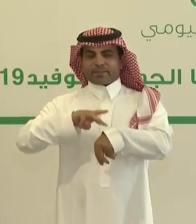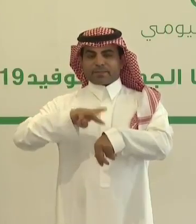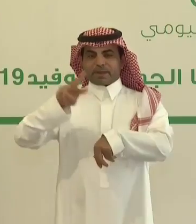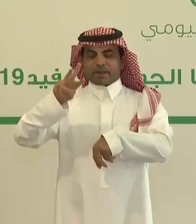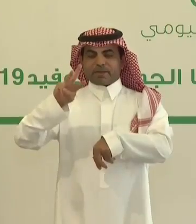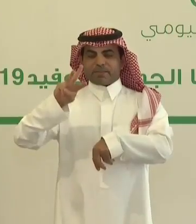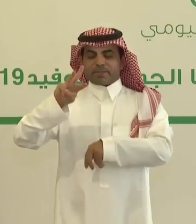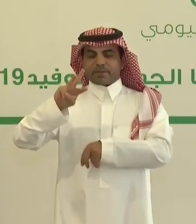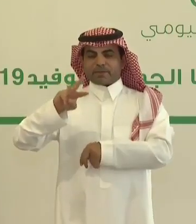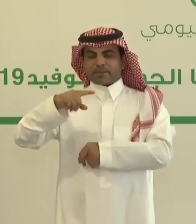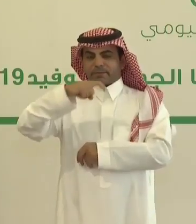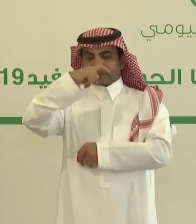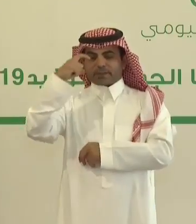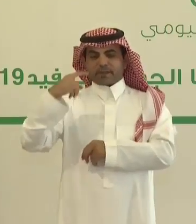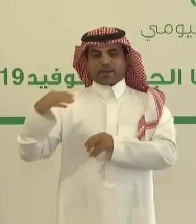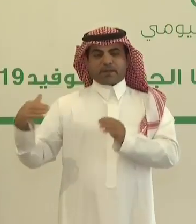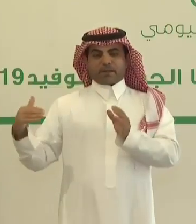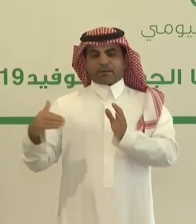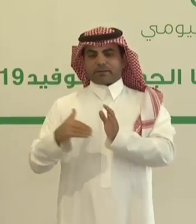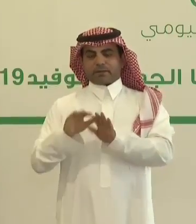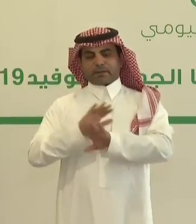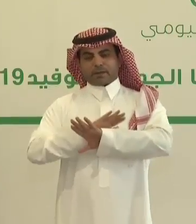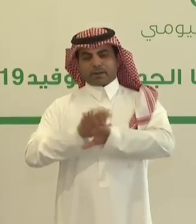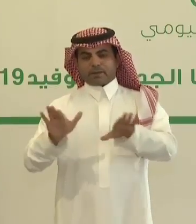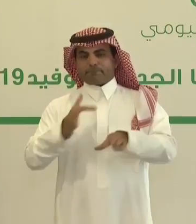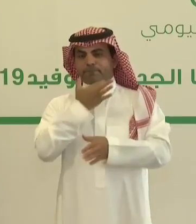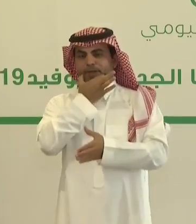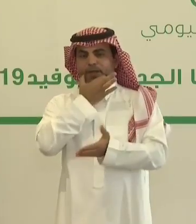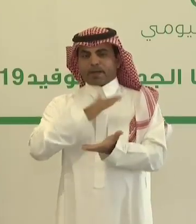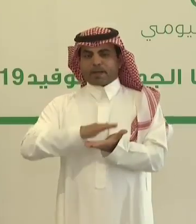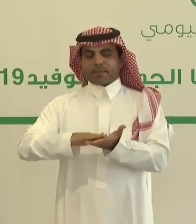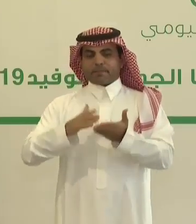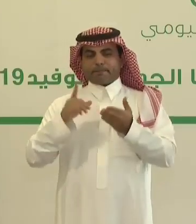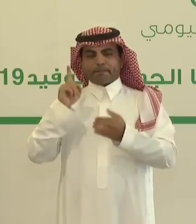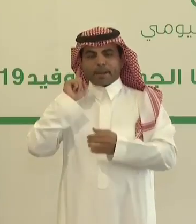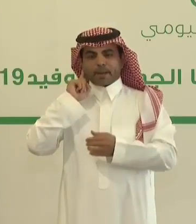عصر غد الساعة 3 في مدينة الرياض ومكة والمدينة.